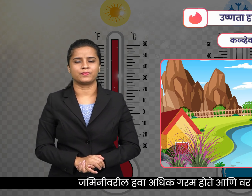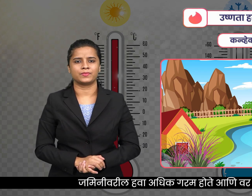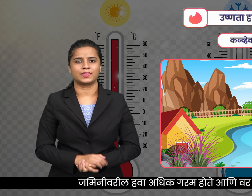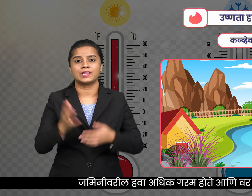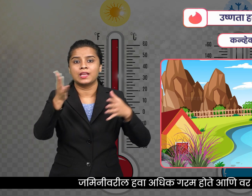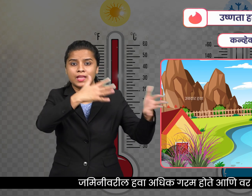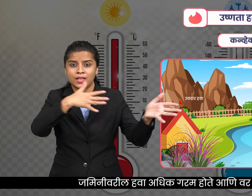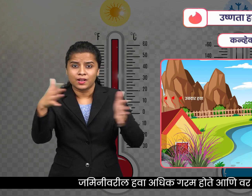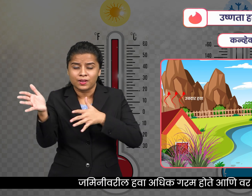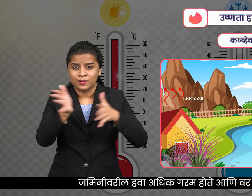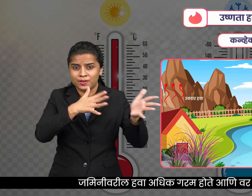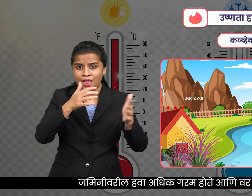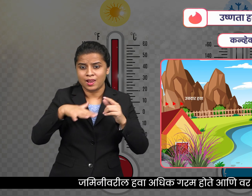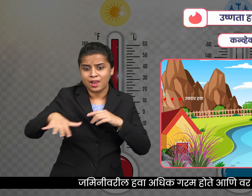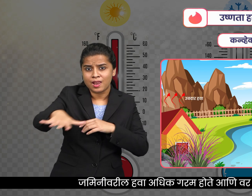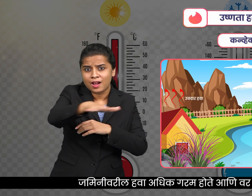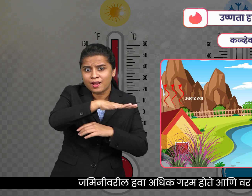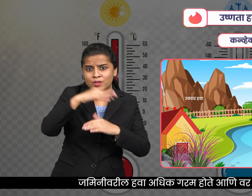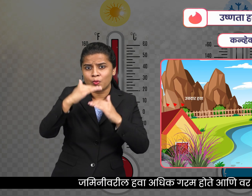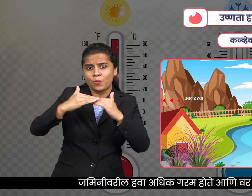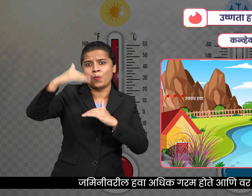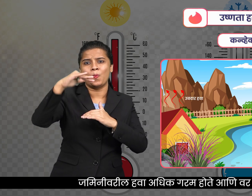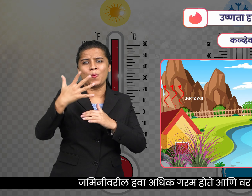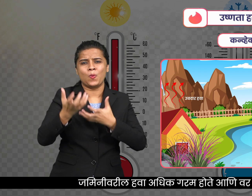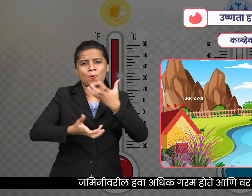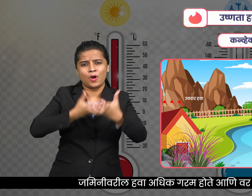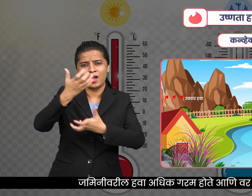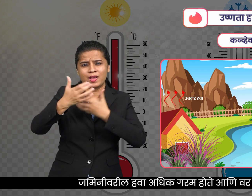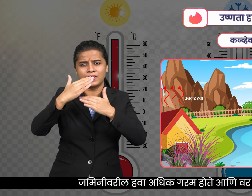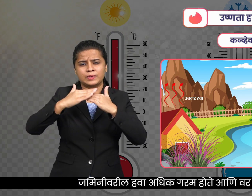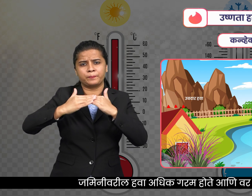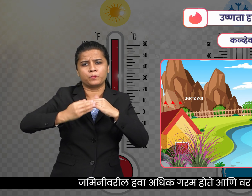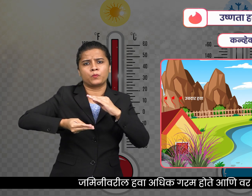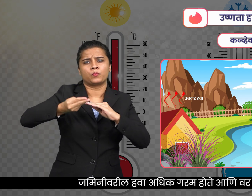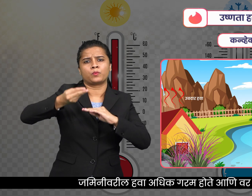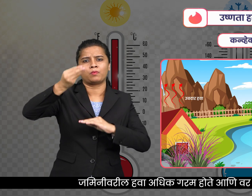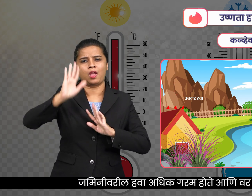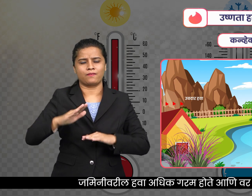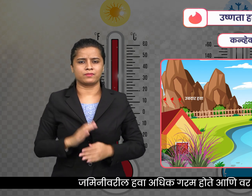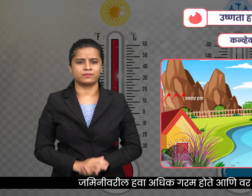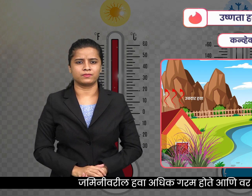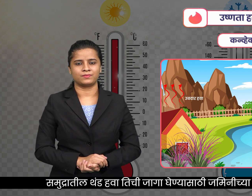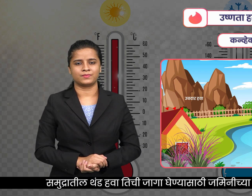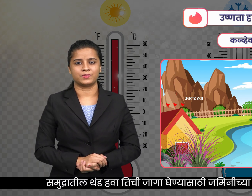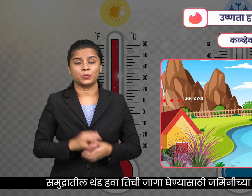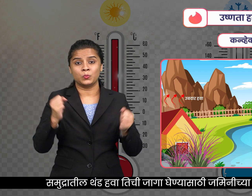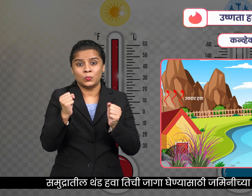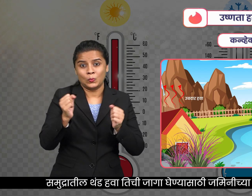जमिनीवरील हवा अधिक गरम होते आणि वर येते. समुद्रातील थंड